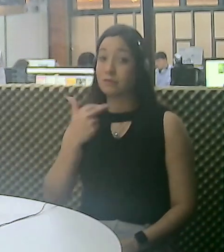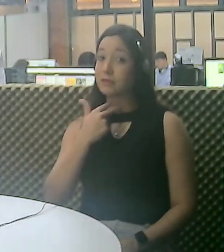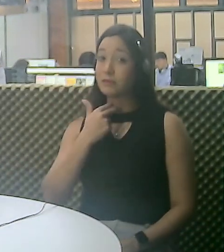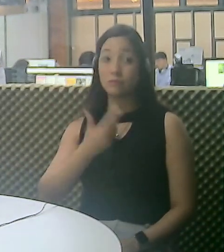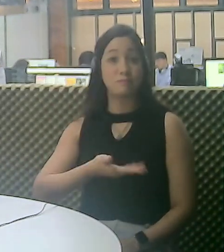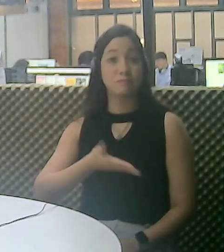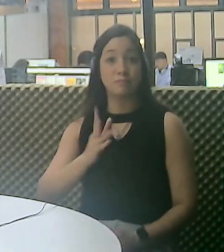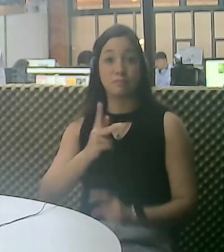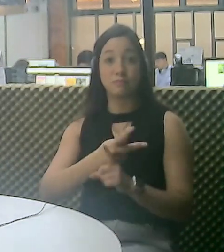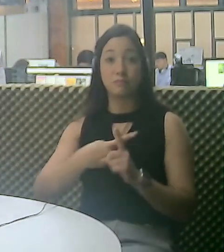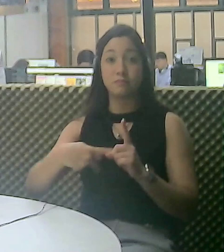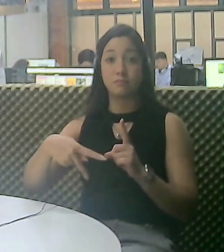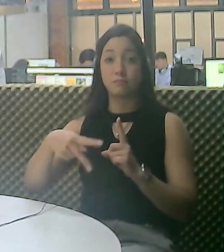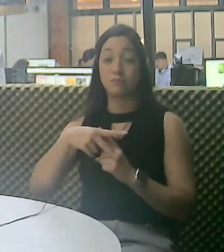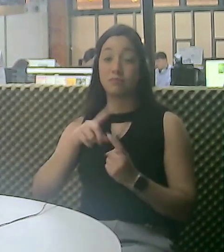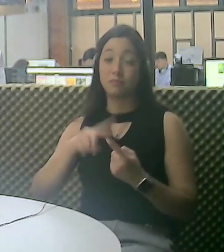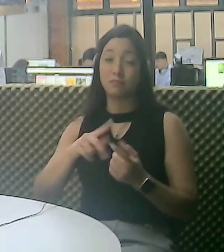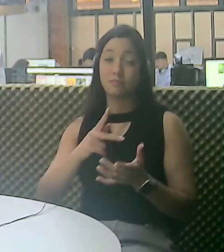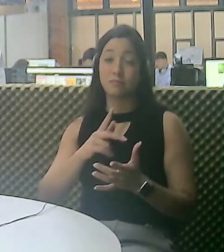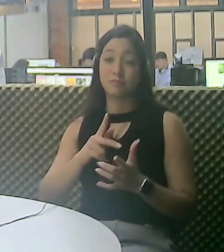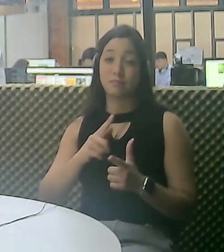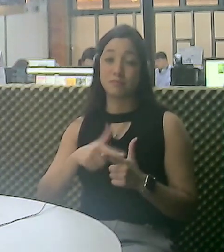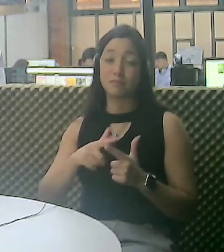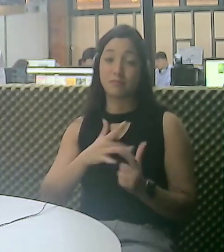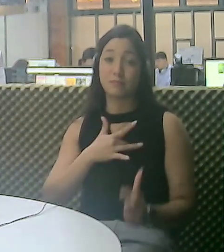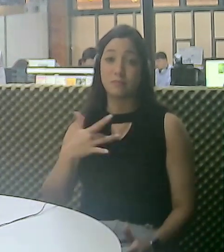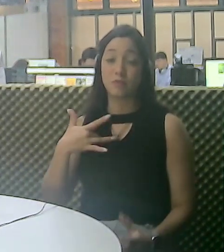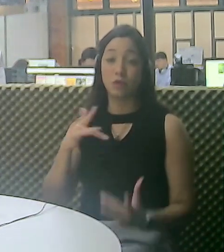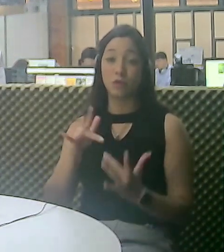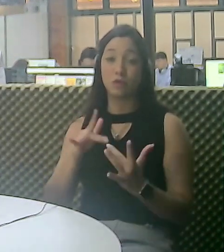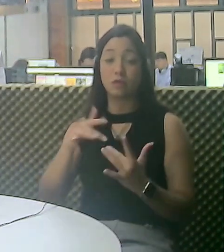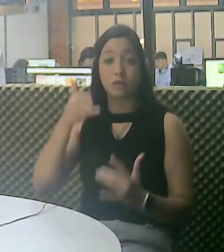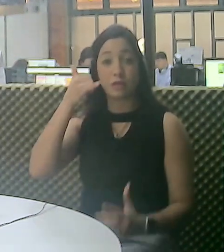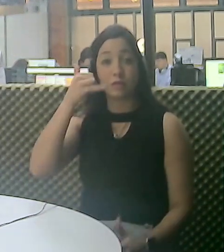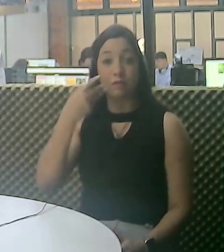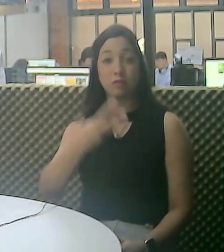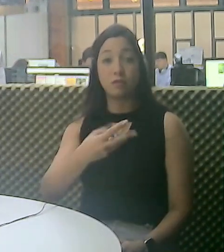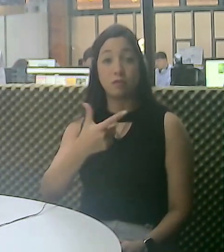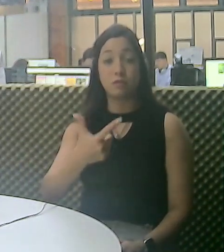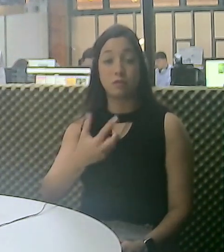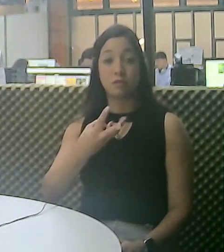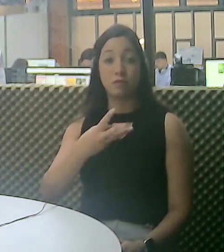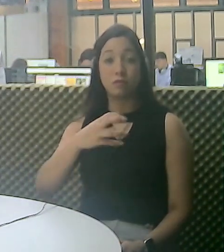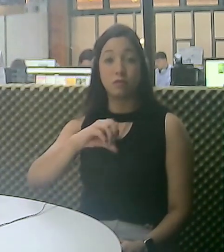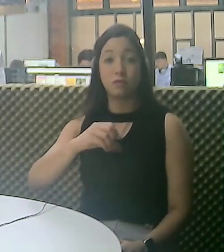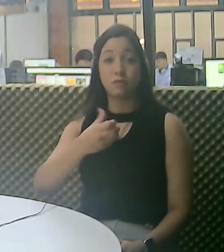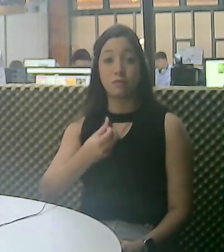ao IPREMO por razões de saúde, é necessário entrar em contato pelo telefone